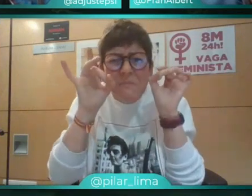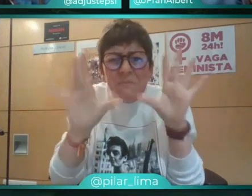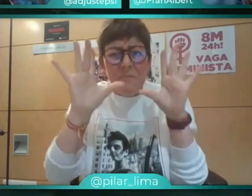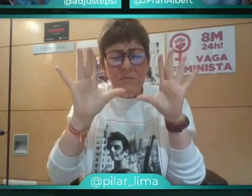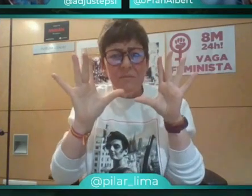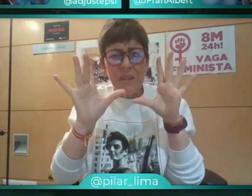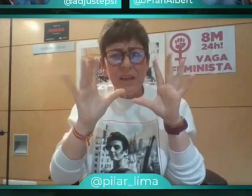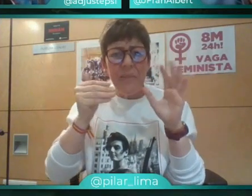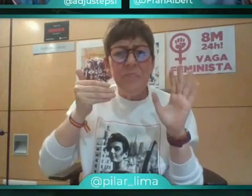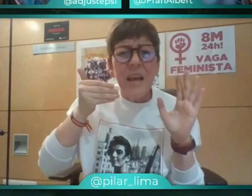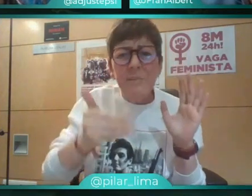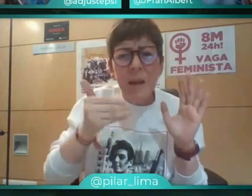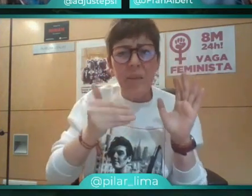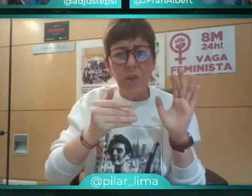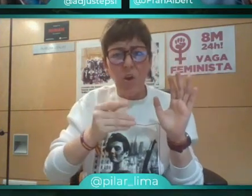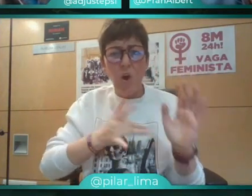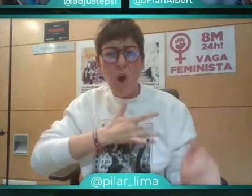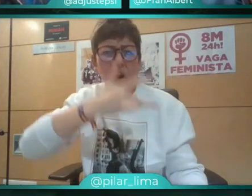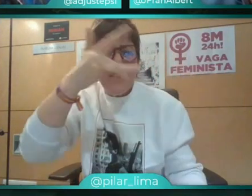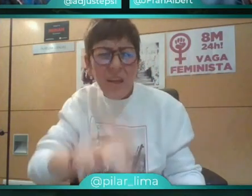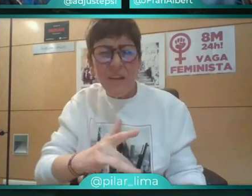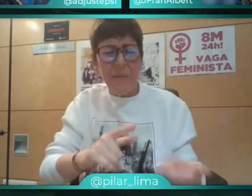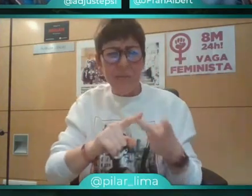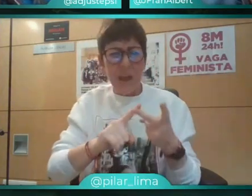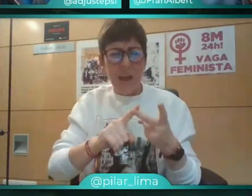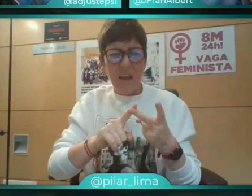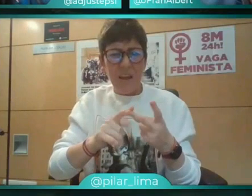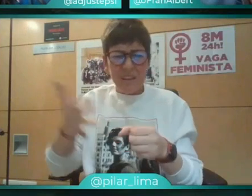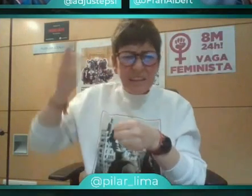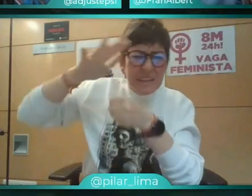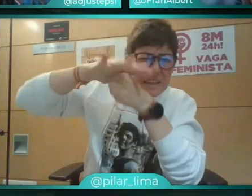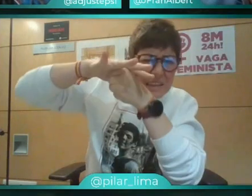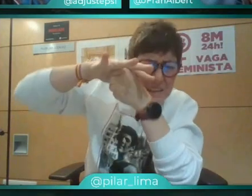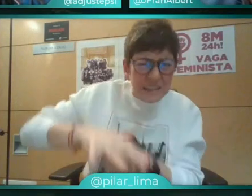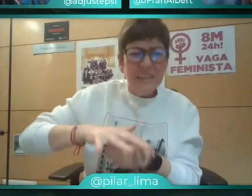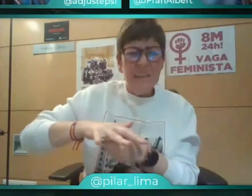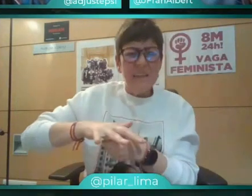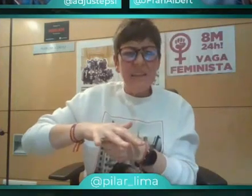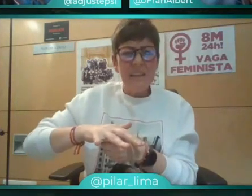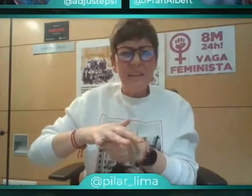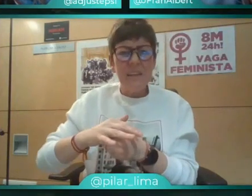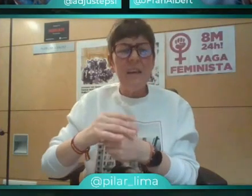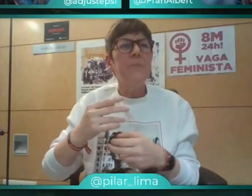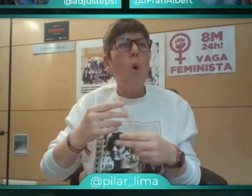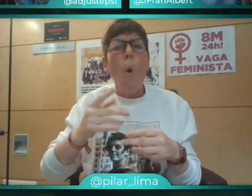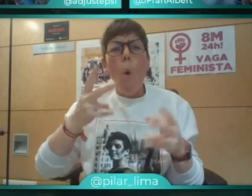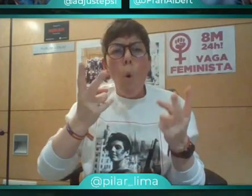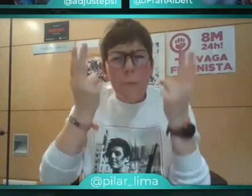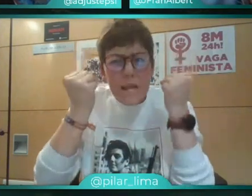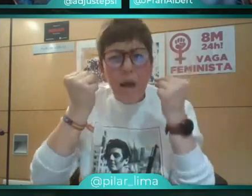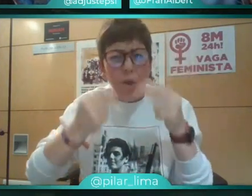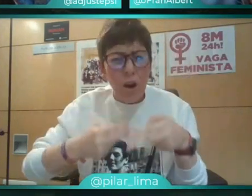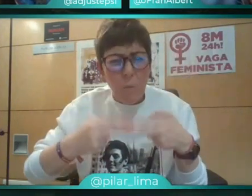ningún lugar en un lugar porque por el que yo he pasado Esta esta condescendencia este menosprecio este